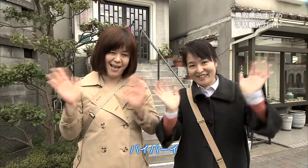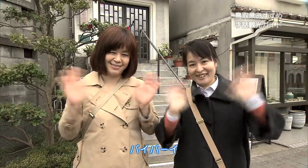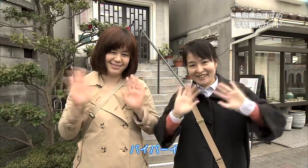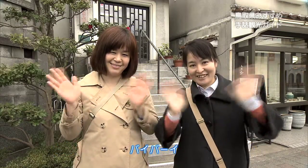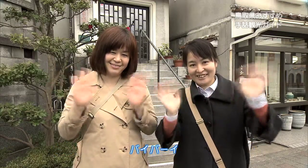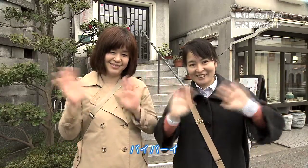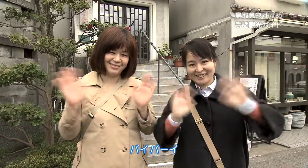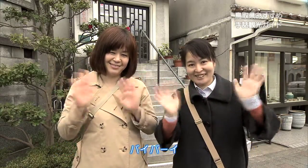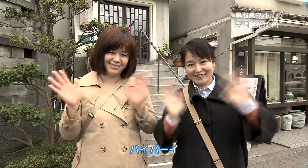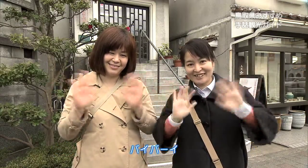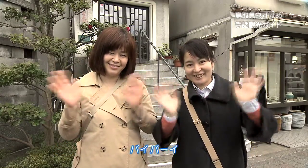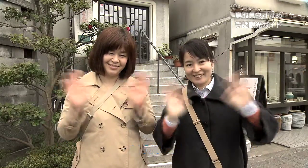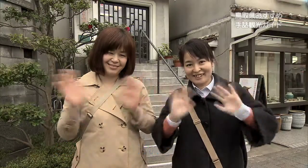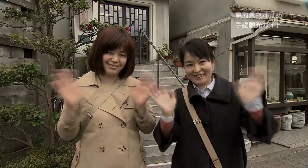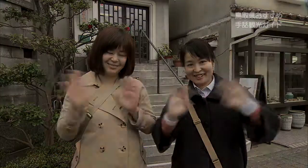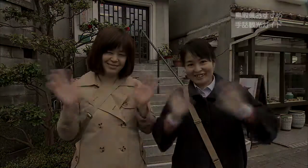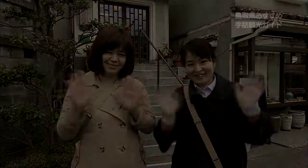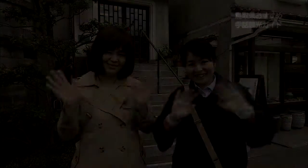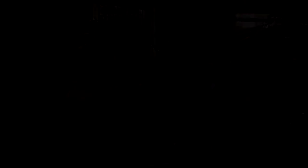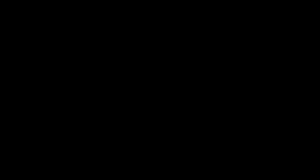バイ。